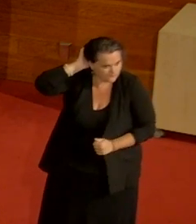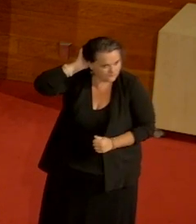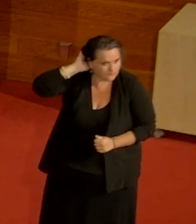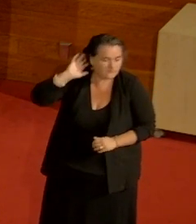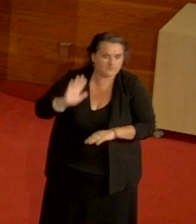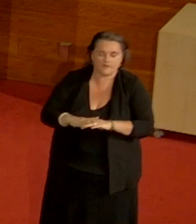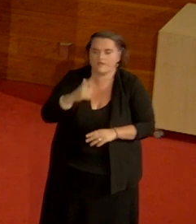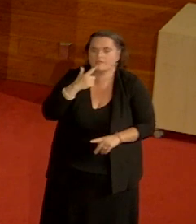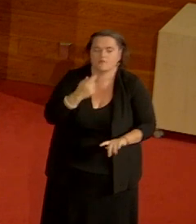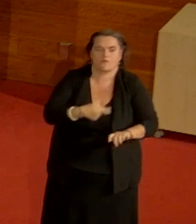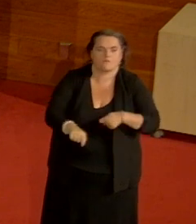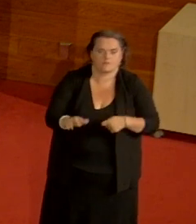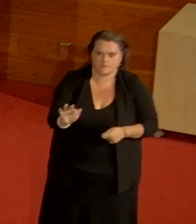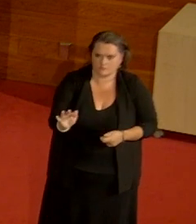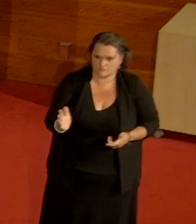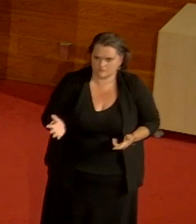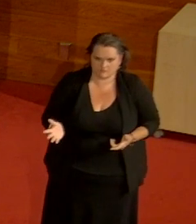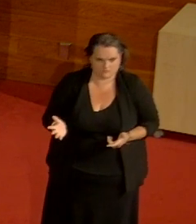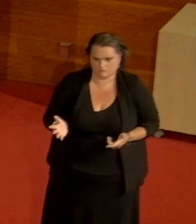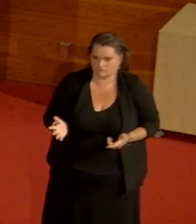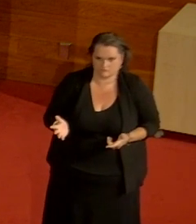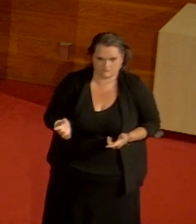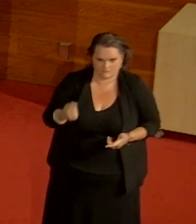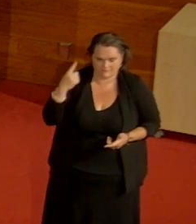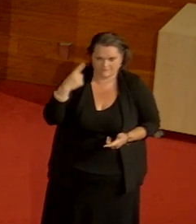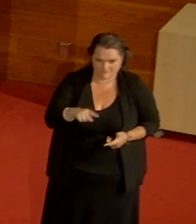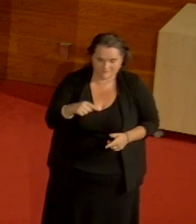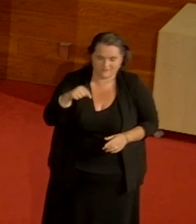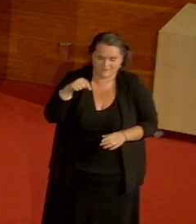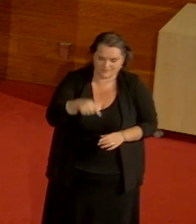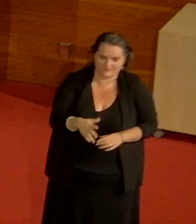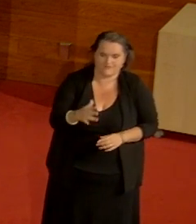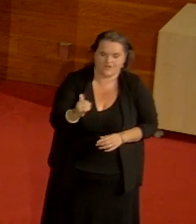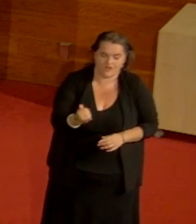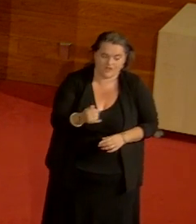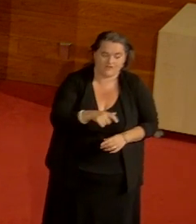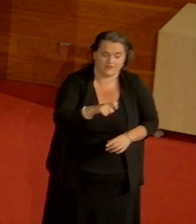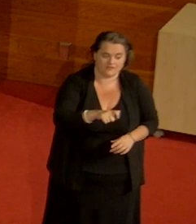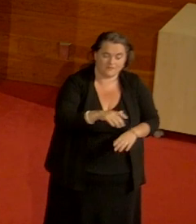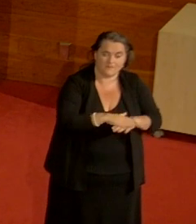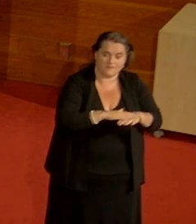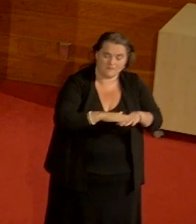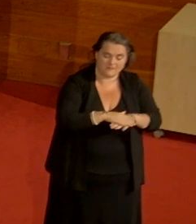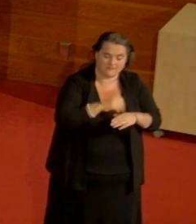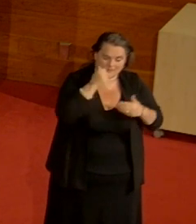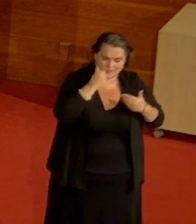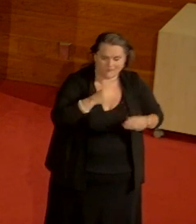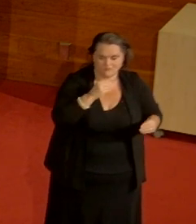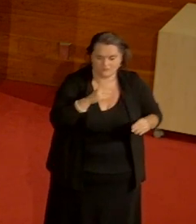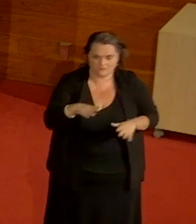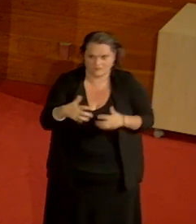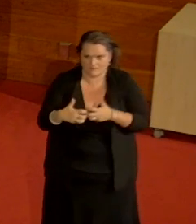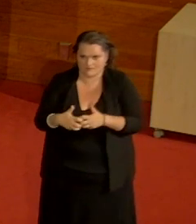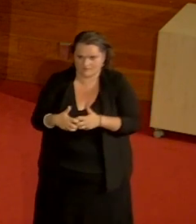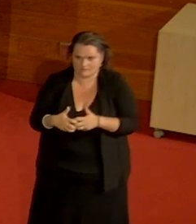como algo positivo cuando esconde una sustitución de un trabajo que es tan esencial eh Como como un trabajo en el